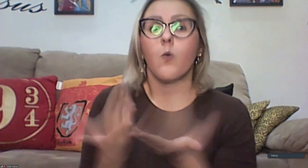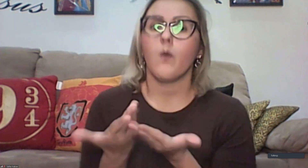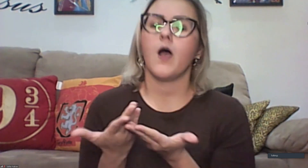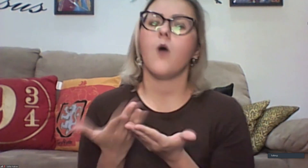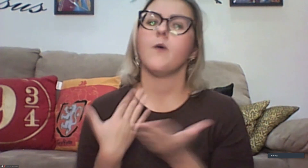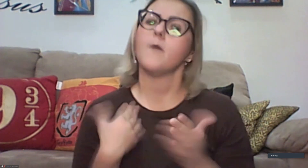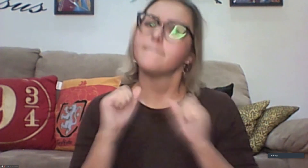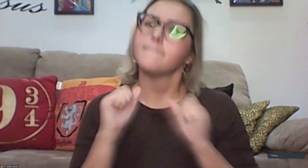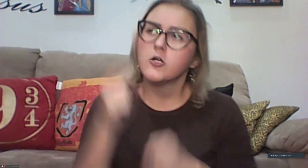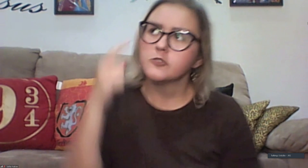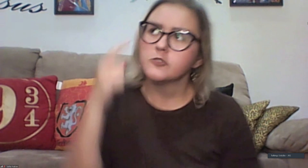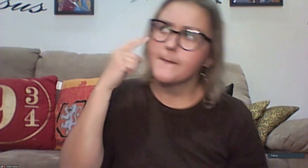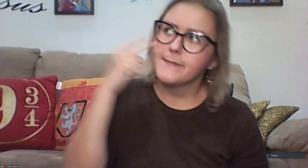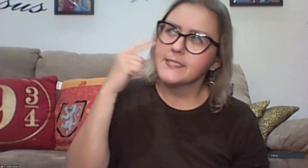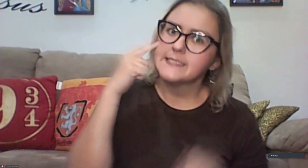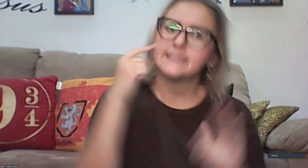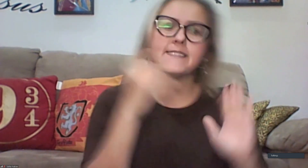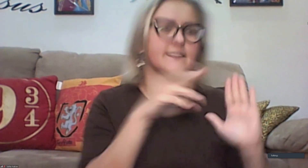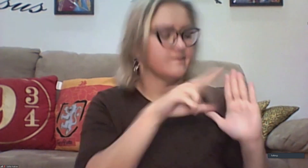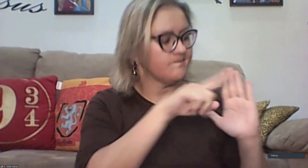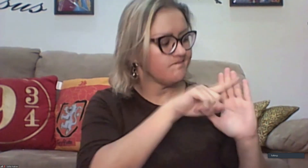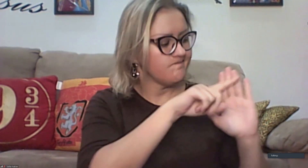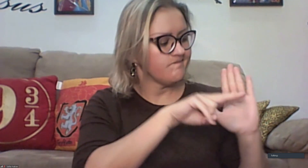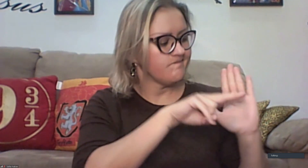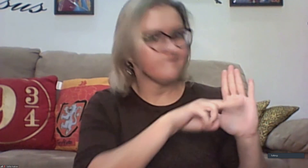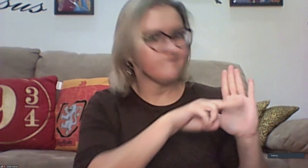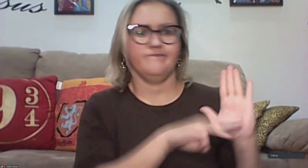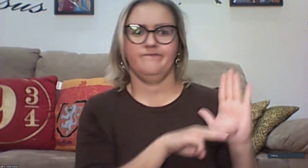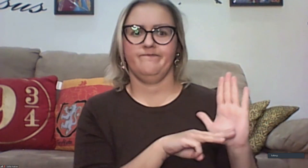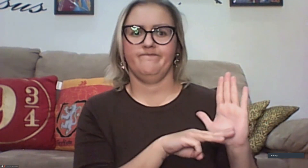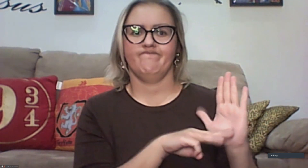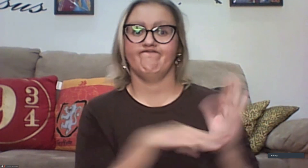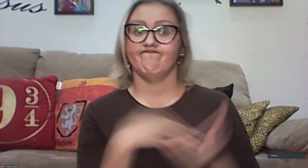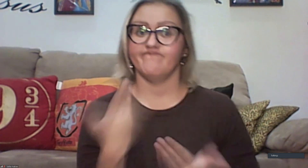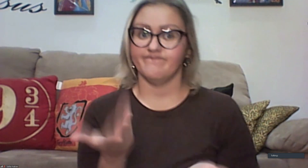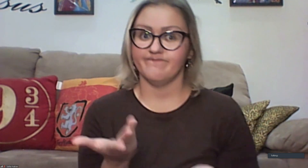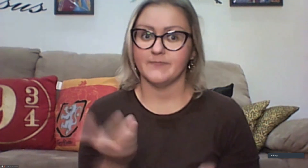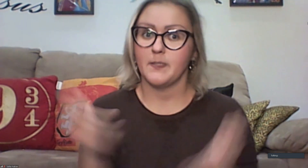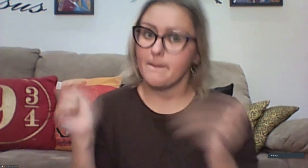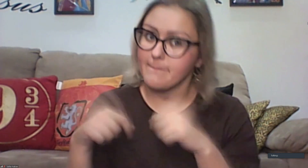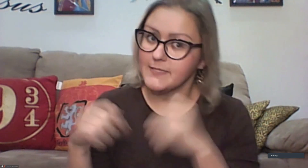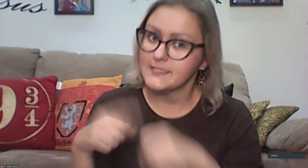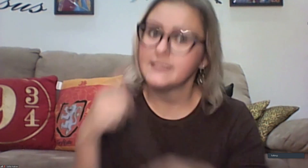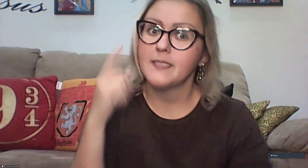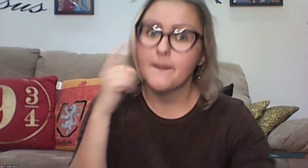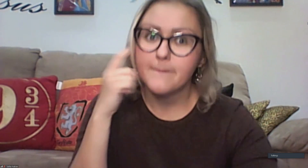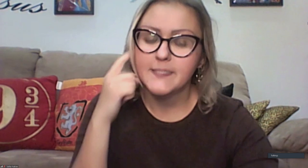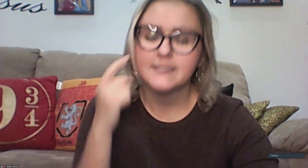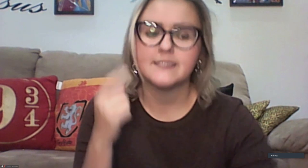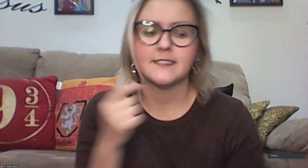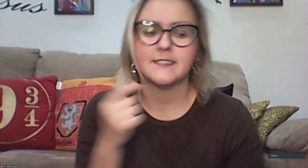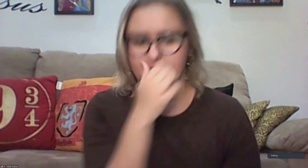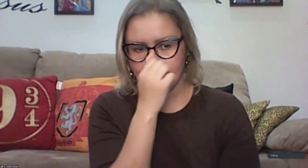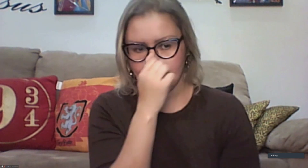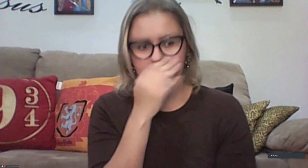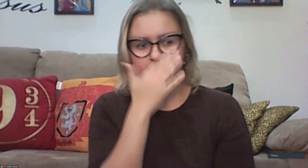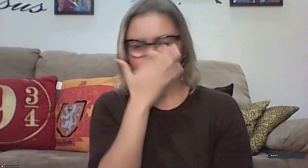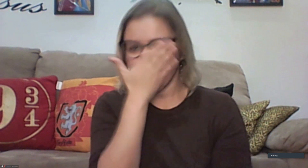para fazer com que ele consiga entender dentro de uma metodologia, claro? Então,